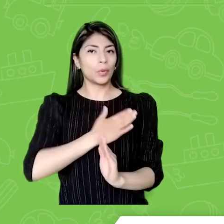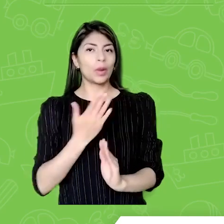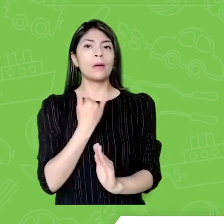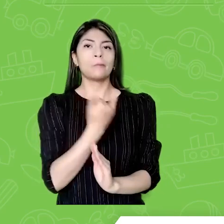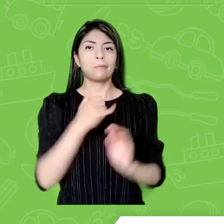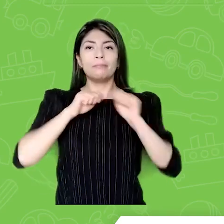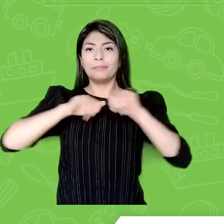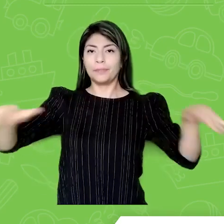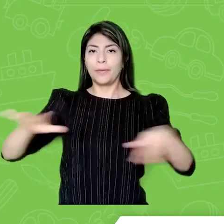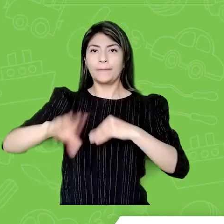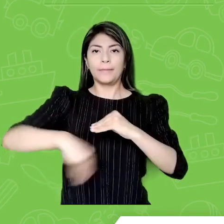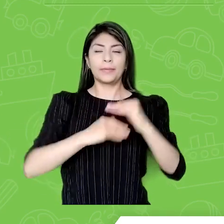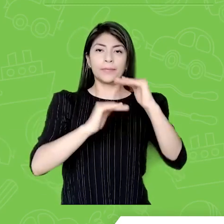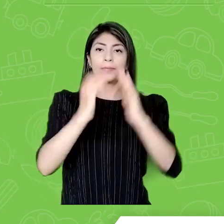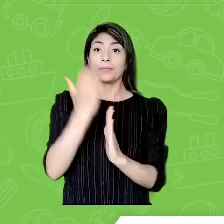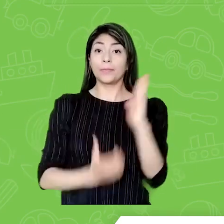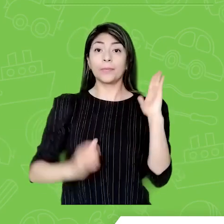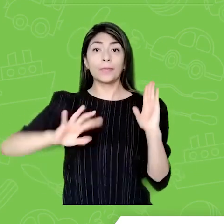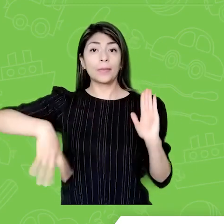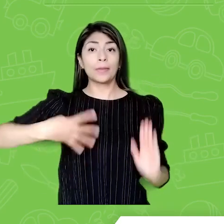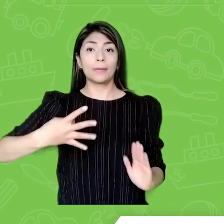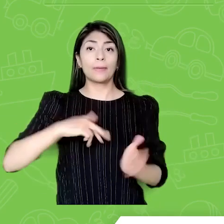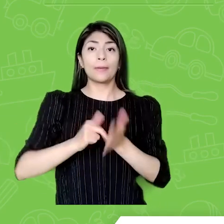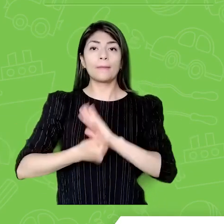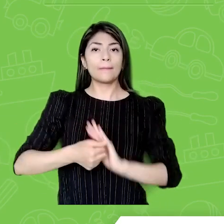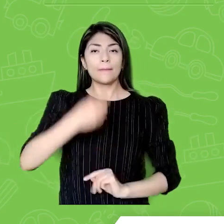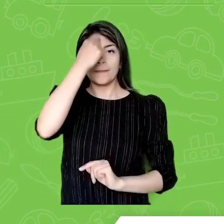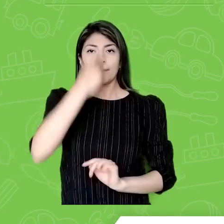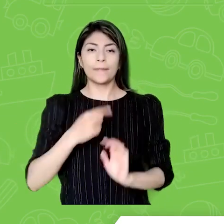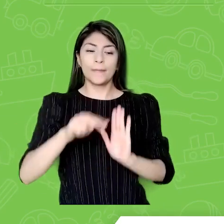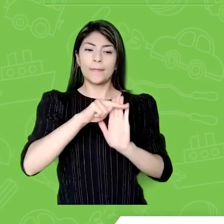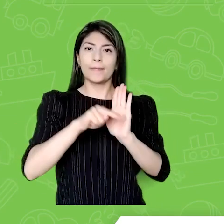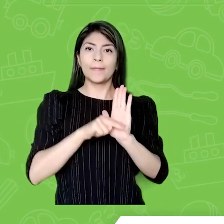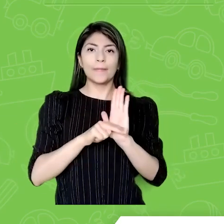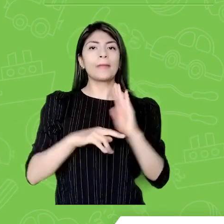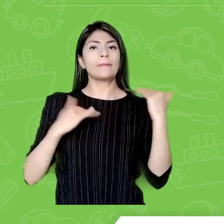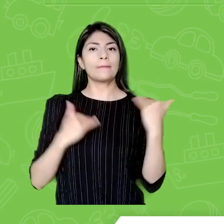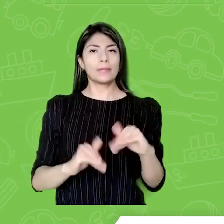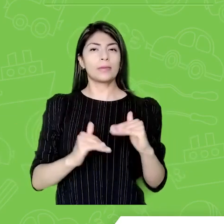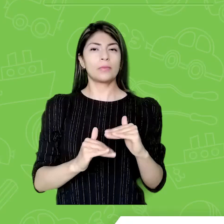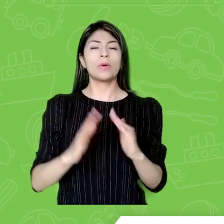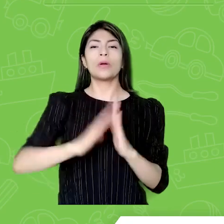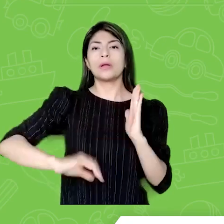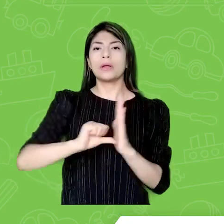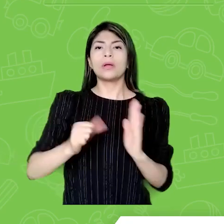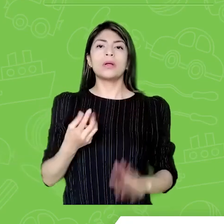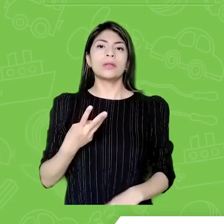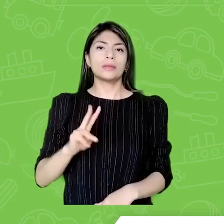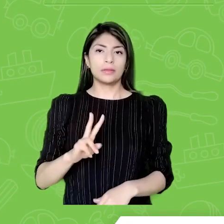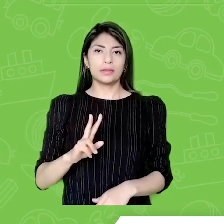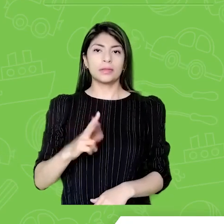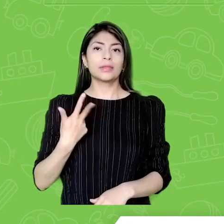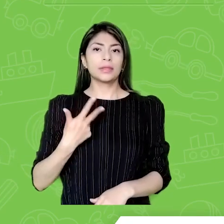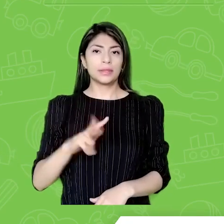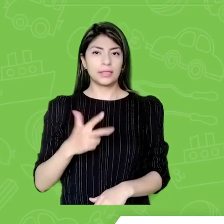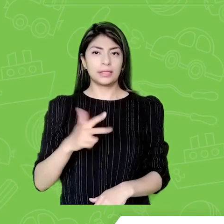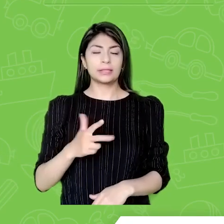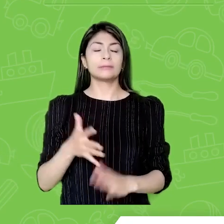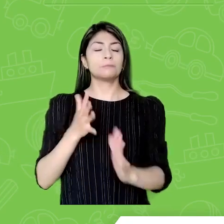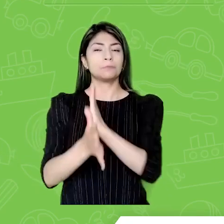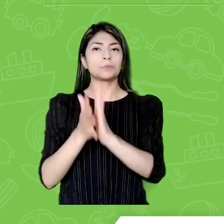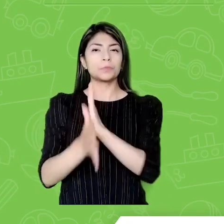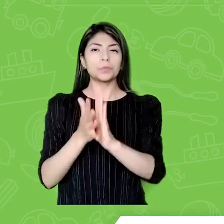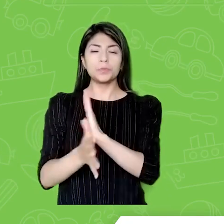4. Verificación de requisitos mínimos. Artículo 13. Verificación de requisitos